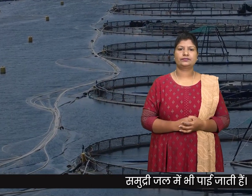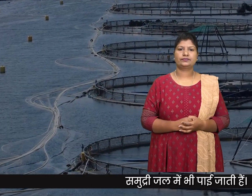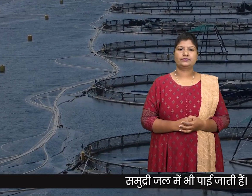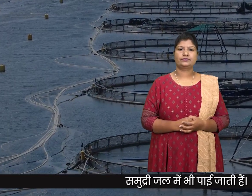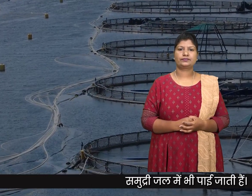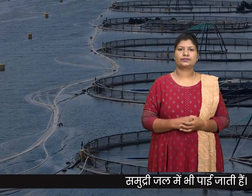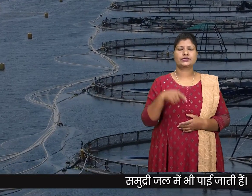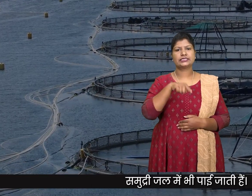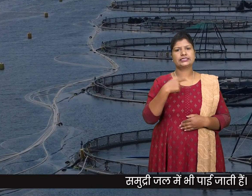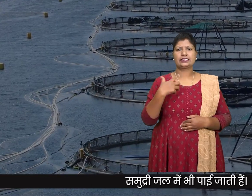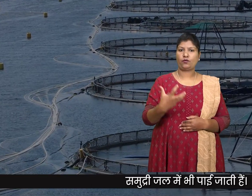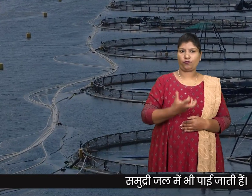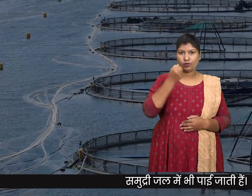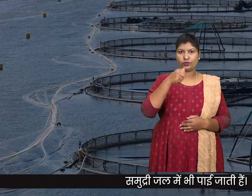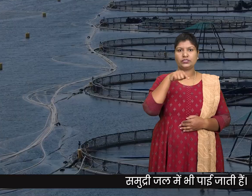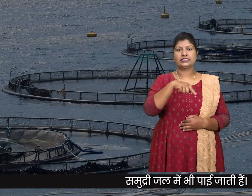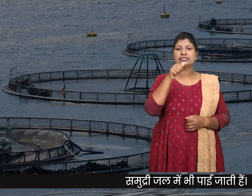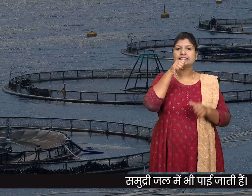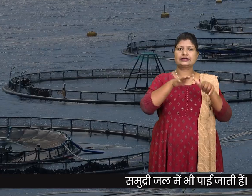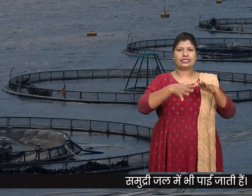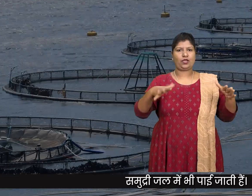समुद्री जल में भी पाई जाती है।